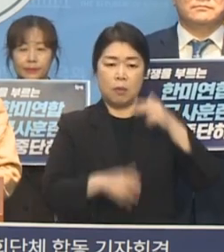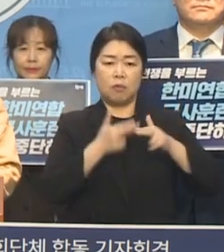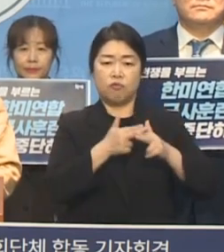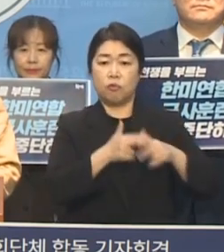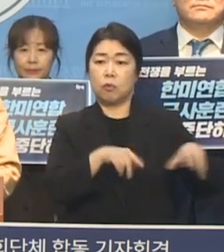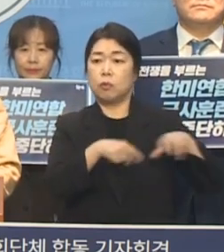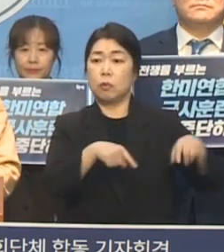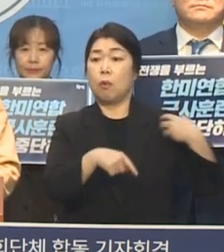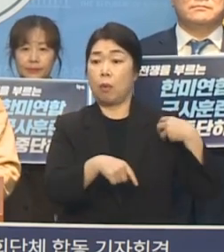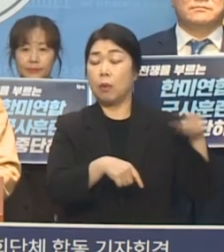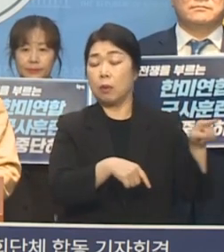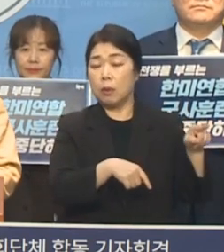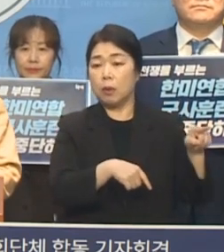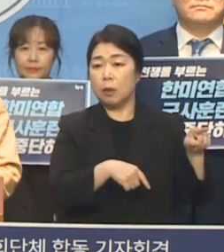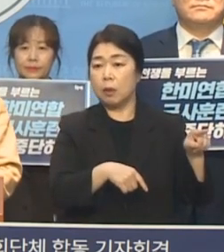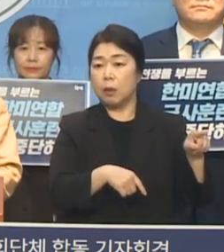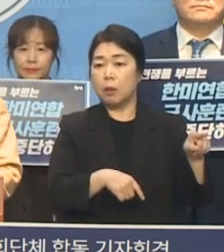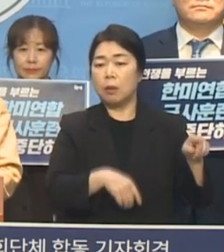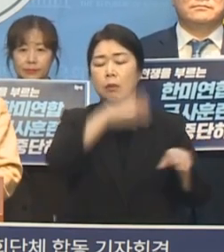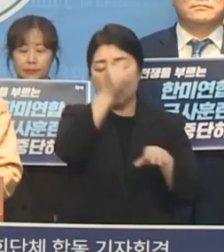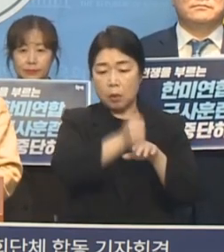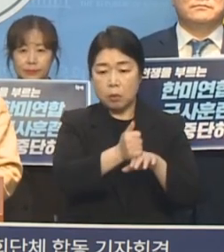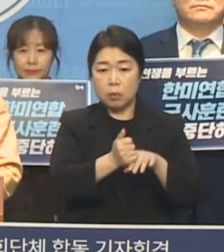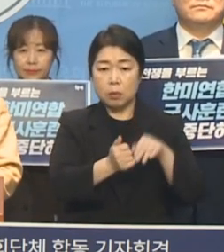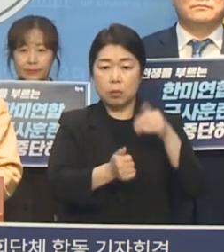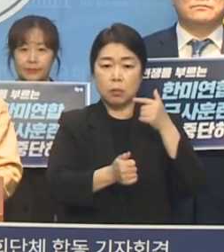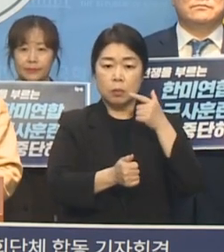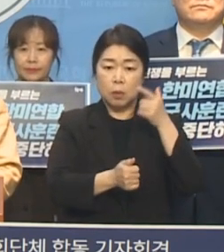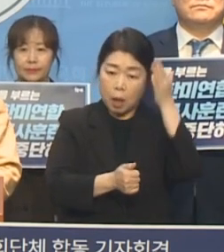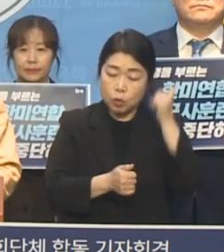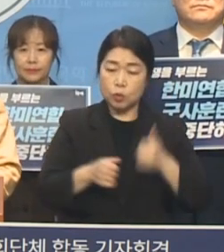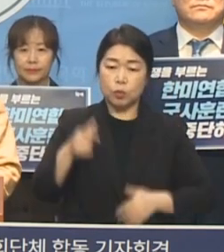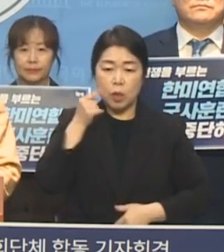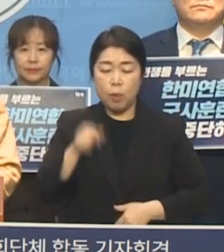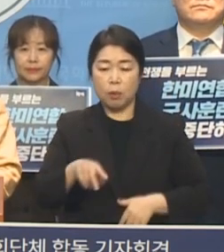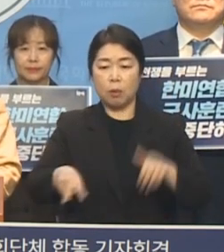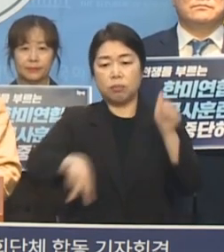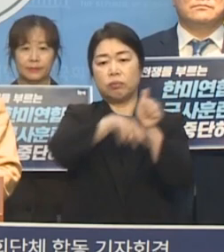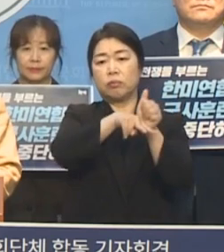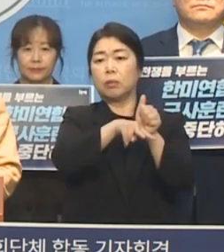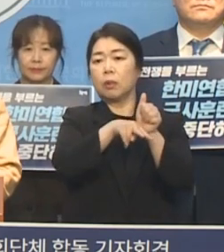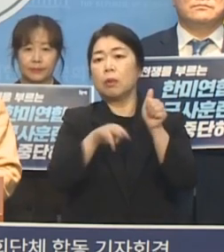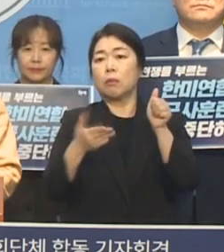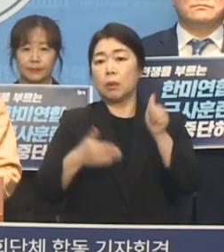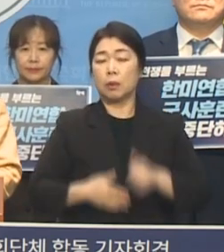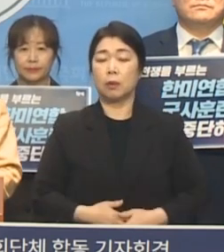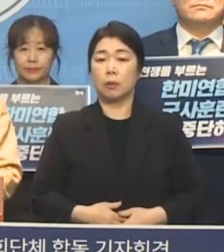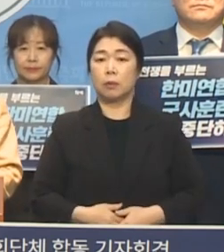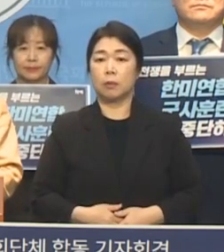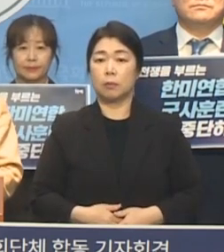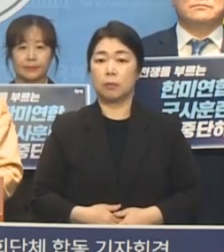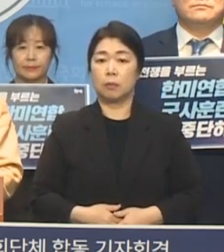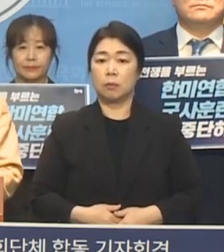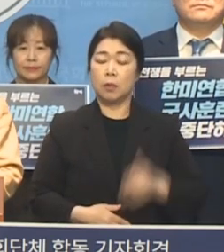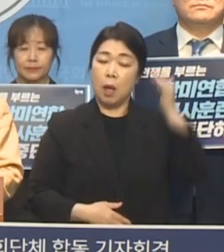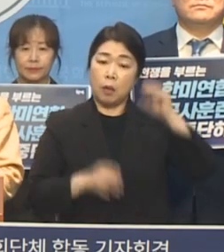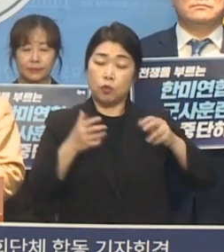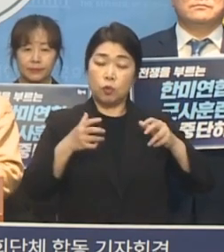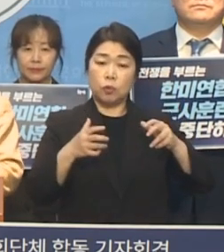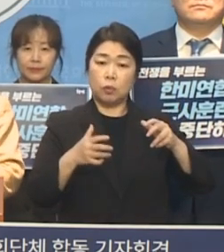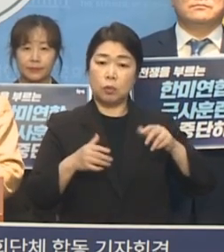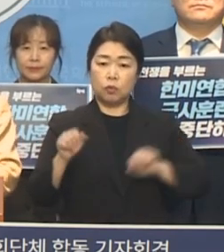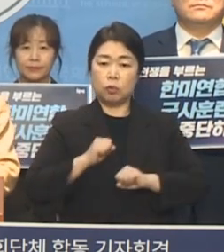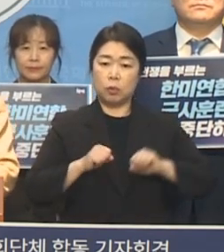미군의 전쟁 사령부일 뿐입니다. 이 나라 최고 통수권자가 국민의 위임에 따라 가지고 있어야 할